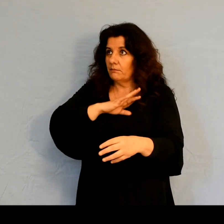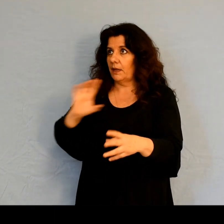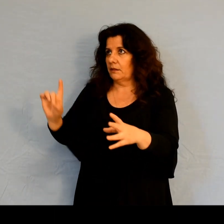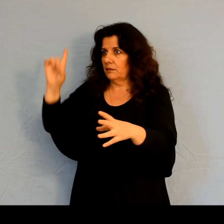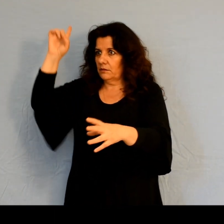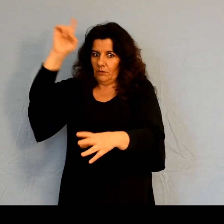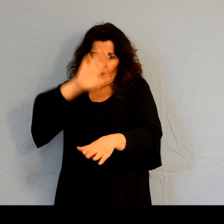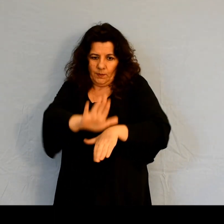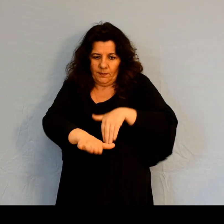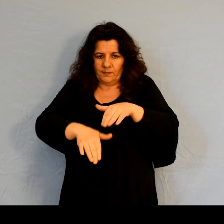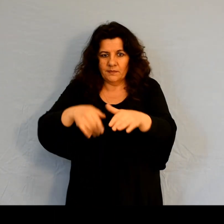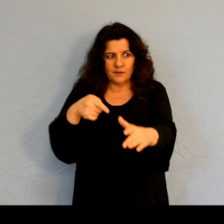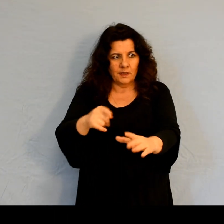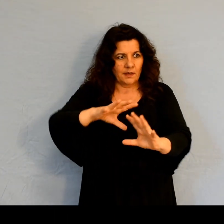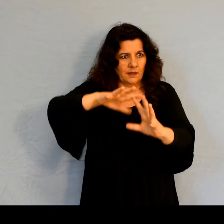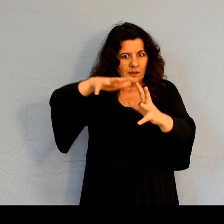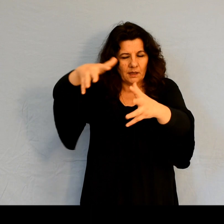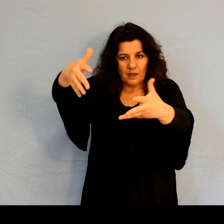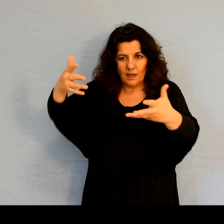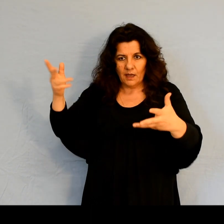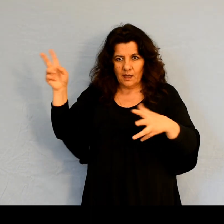Jérusalem, car elle est la ville du grand roi.